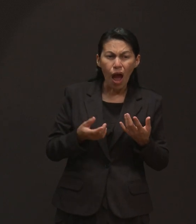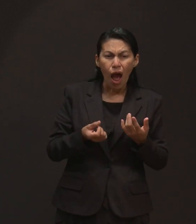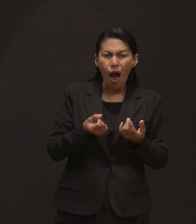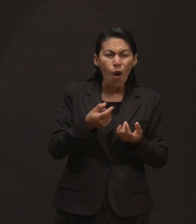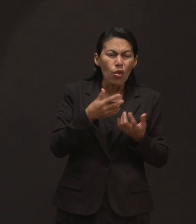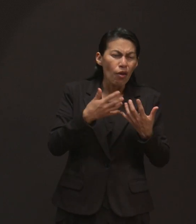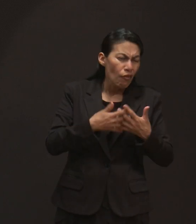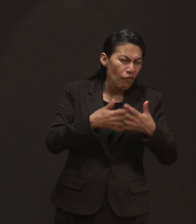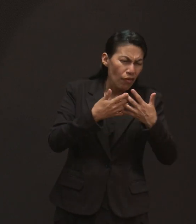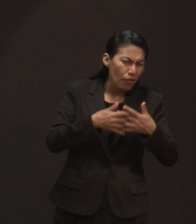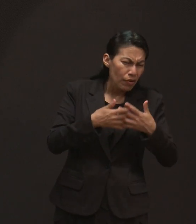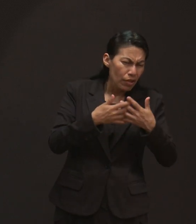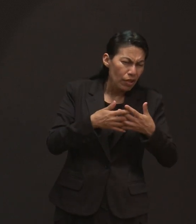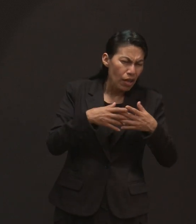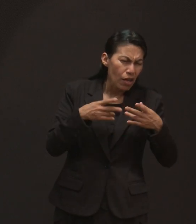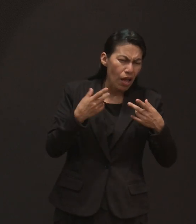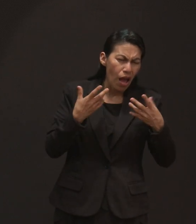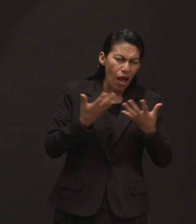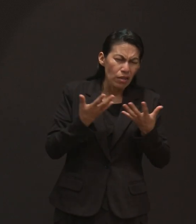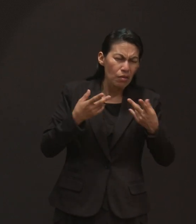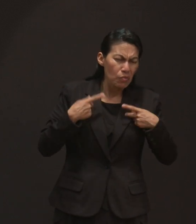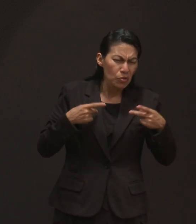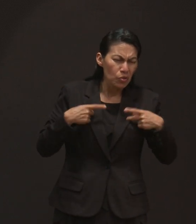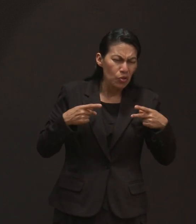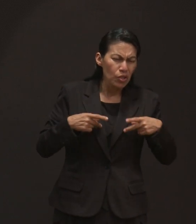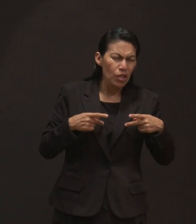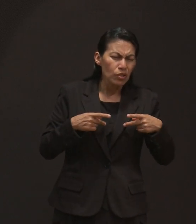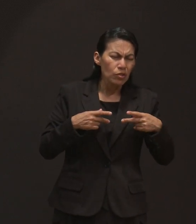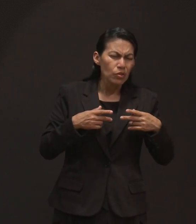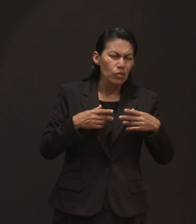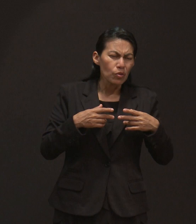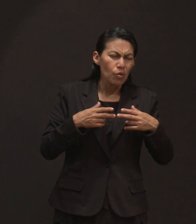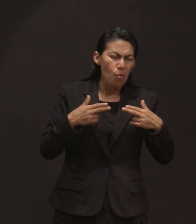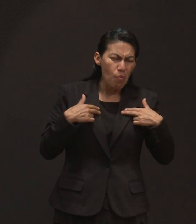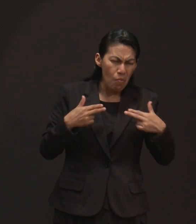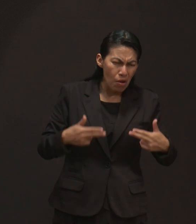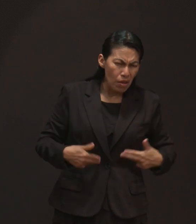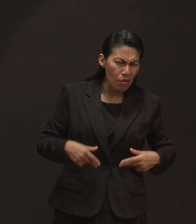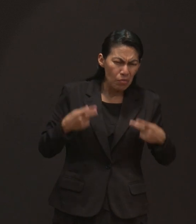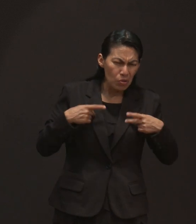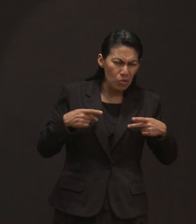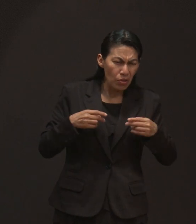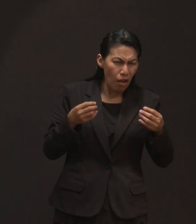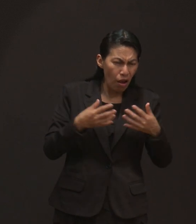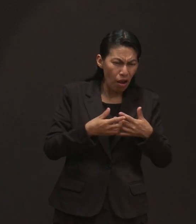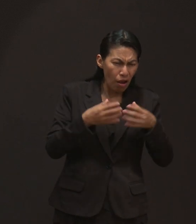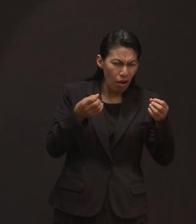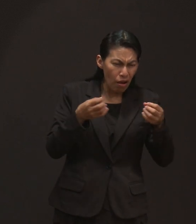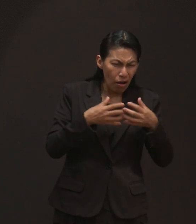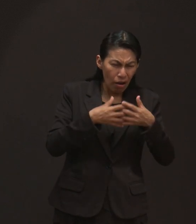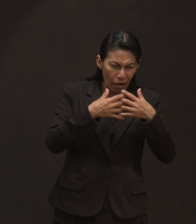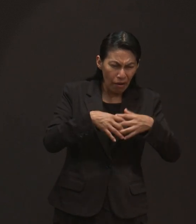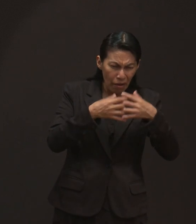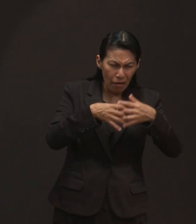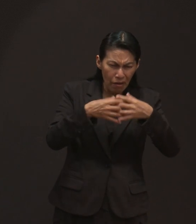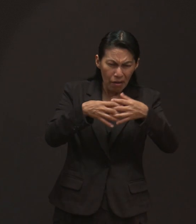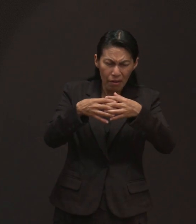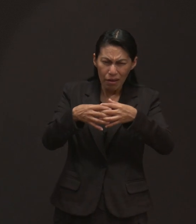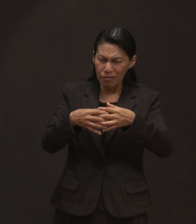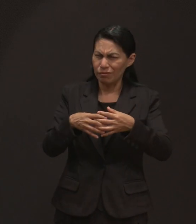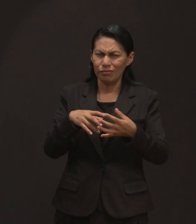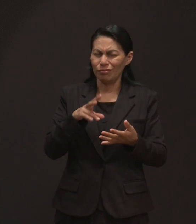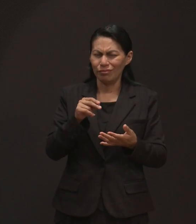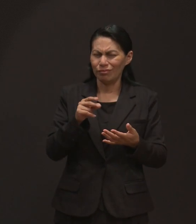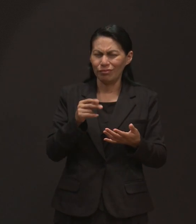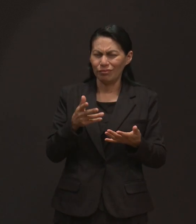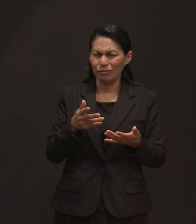digámoslo así, fabricación humana, sino Dios es el creador del hombre, del cielo y de la tierra,